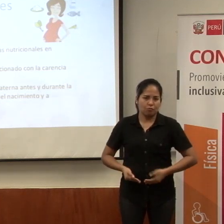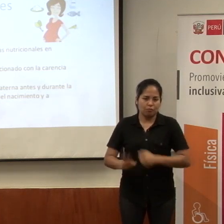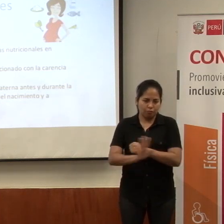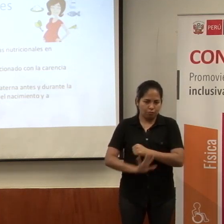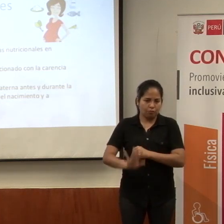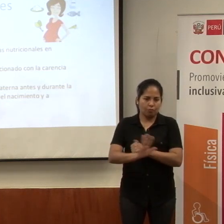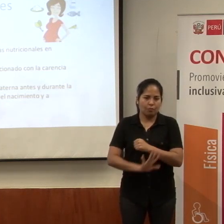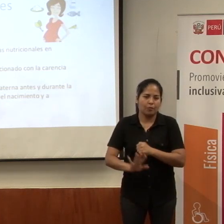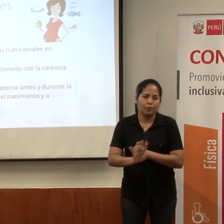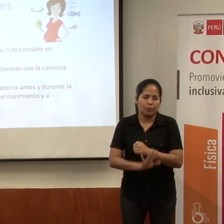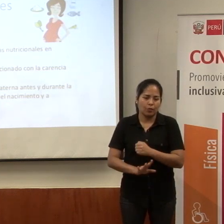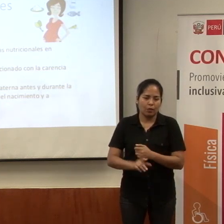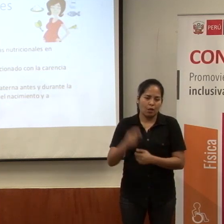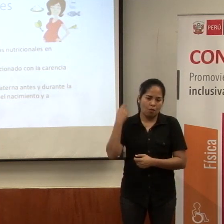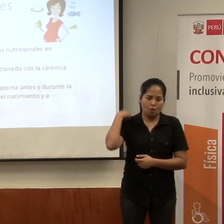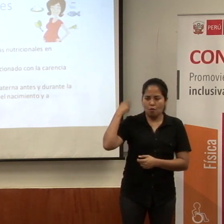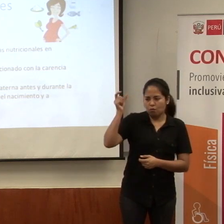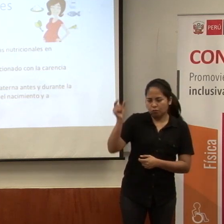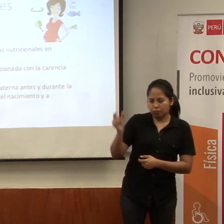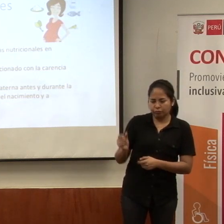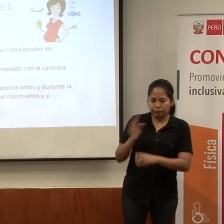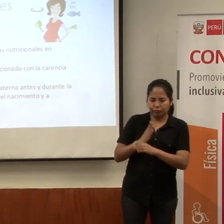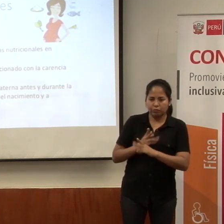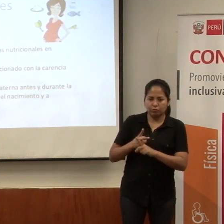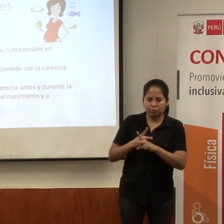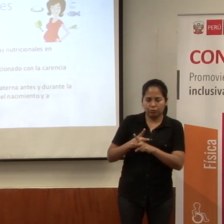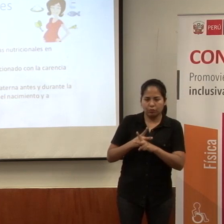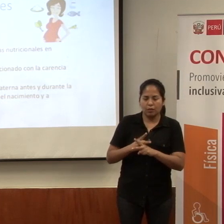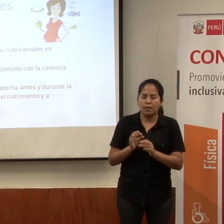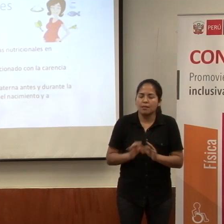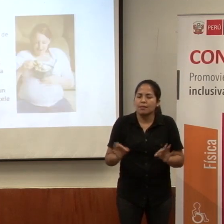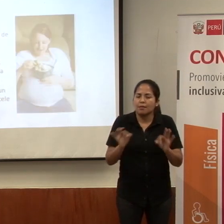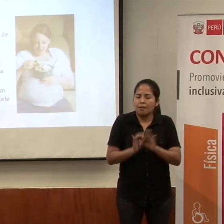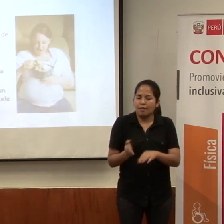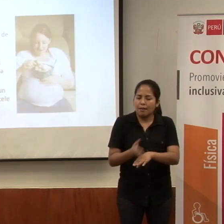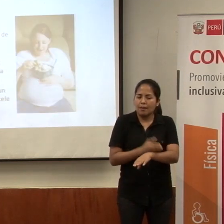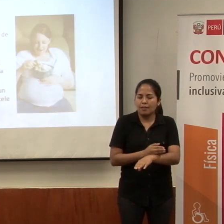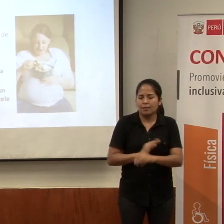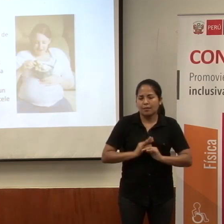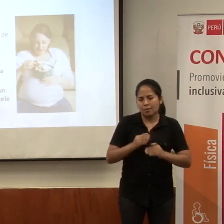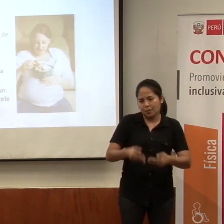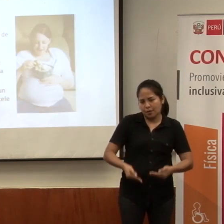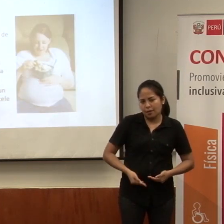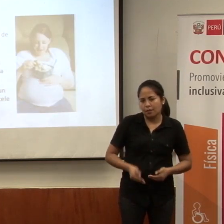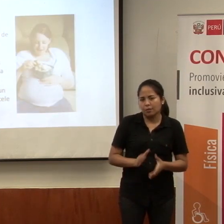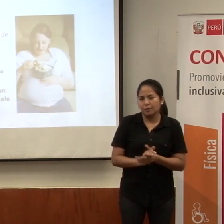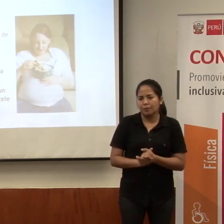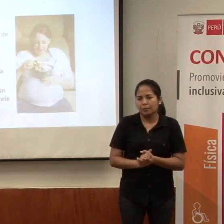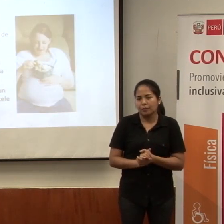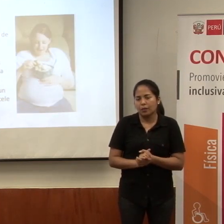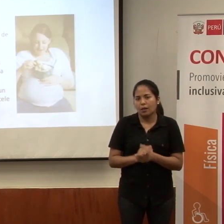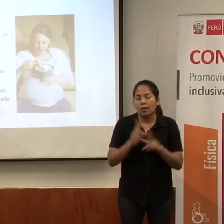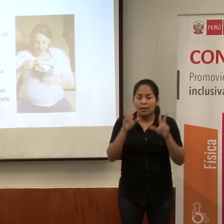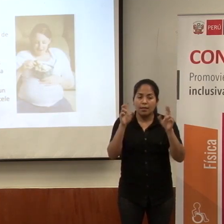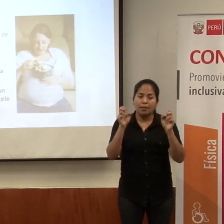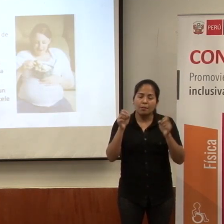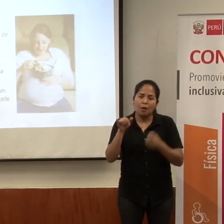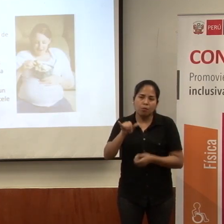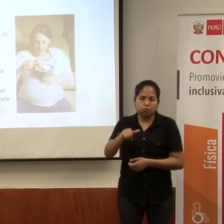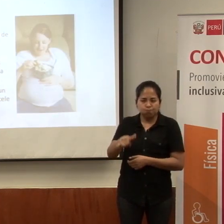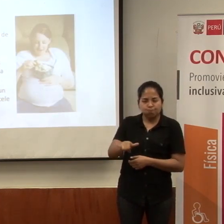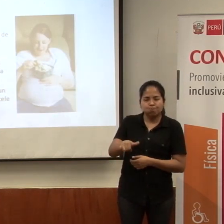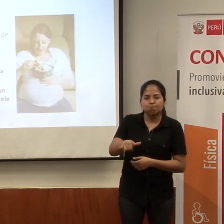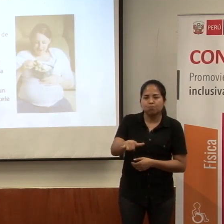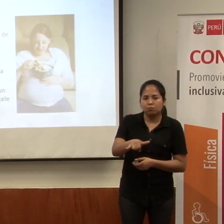de la espina bífida, del meningomielocele, etc. Entonces, son contribuciones que de salud podemos. La obesidad, tema creciente,